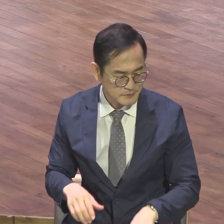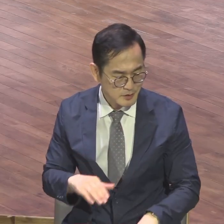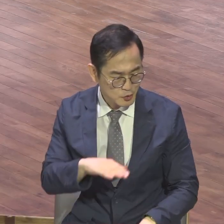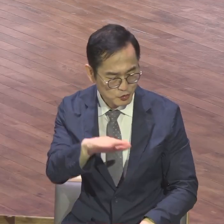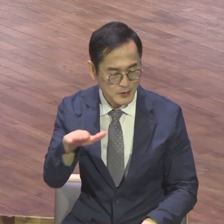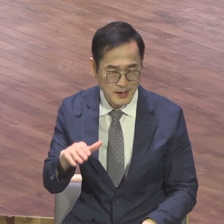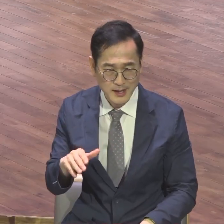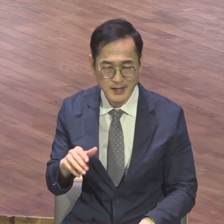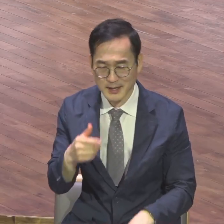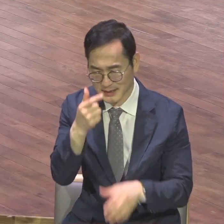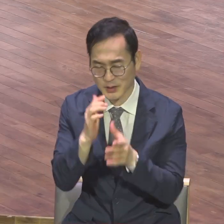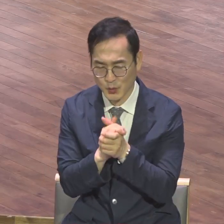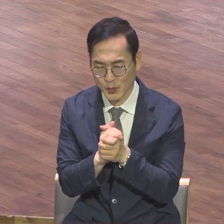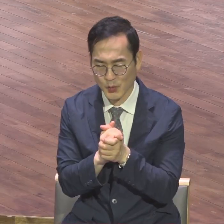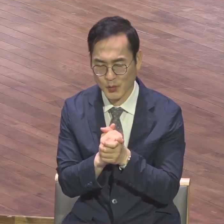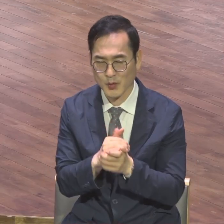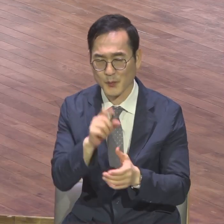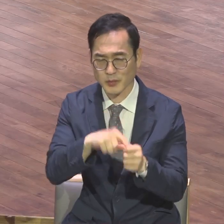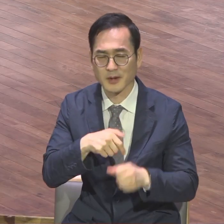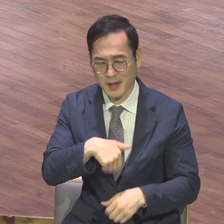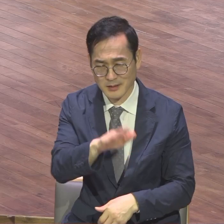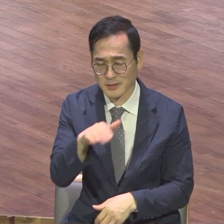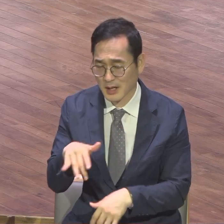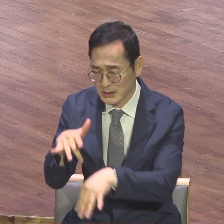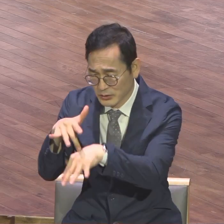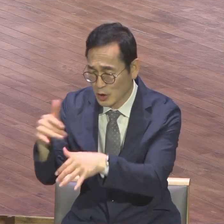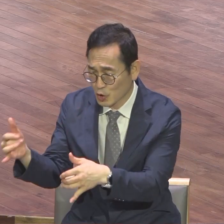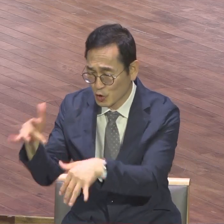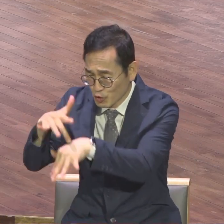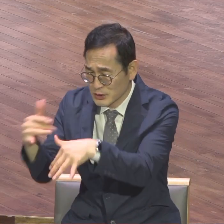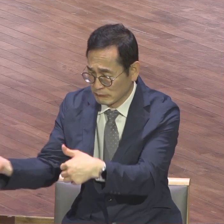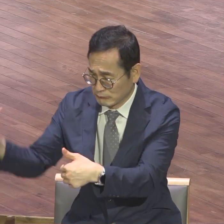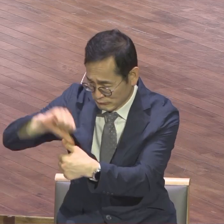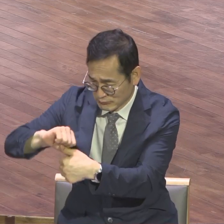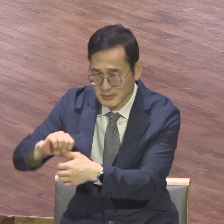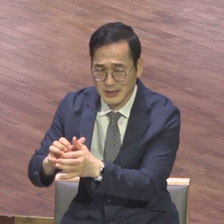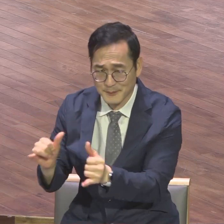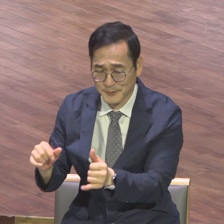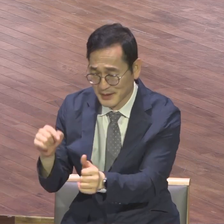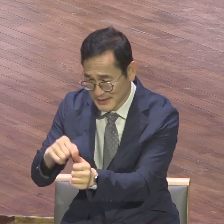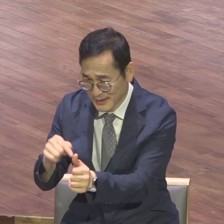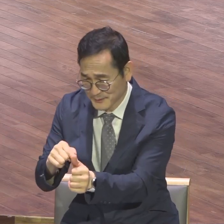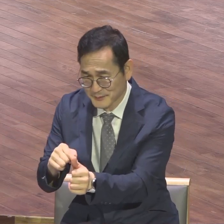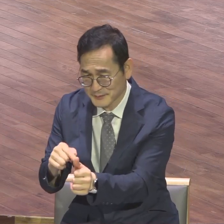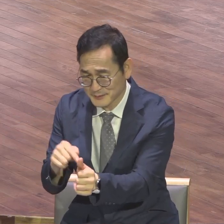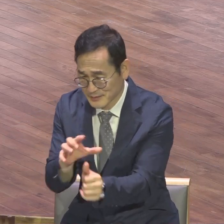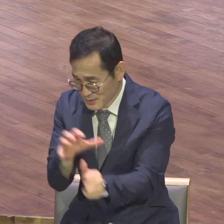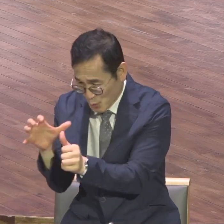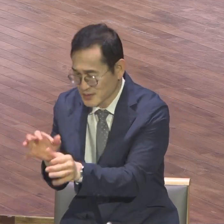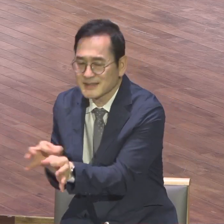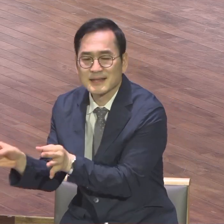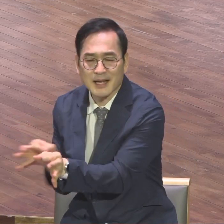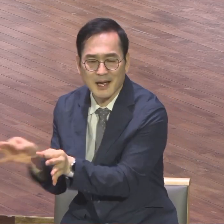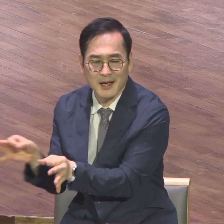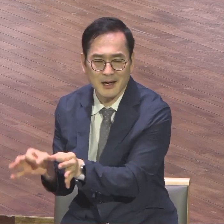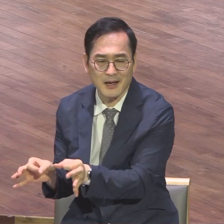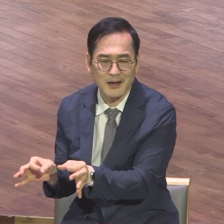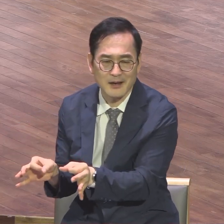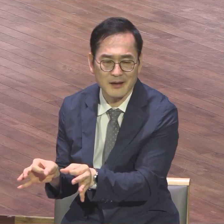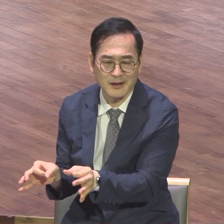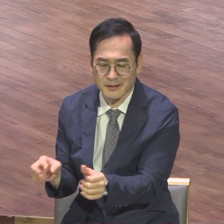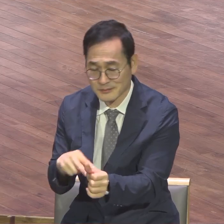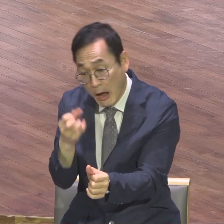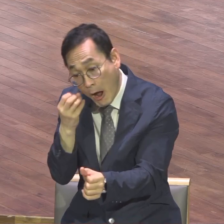점치는 귀신들린 여종 하나를 만나니 점으로 그 주인들에게 큰 이익을 주는지라. 그가 바울과 우리를